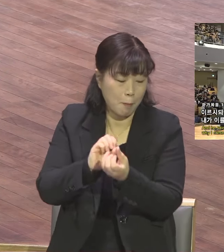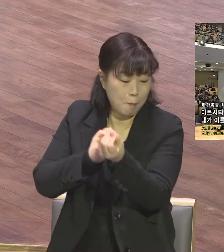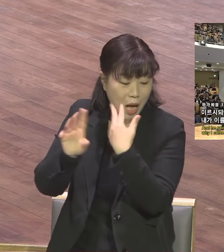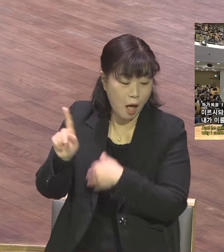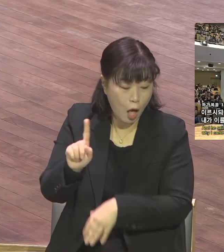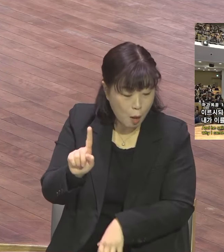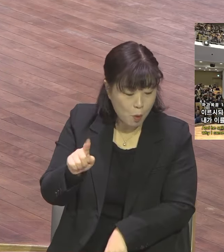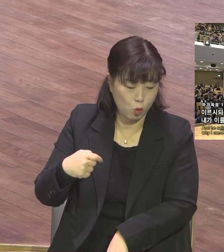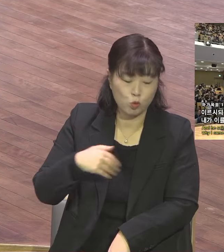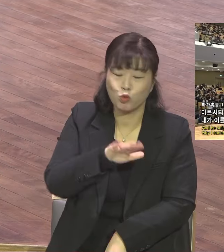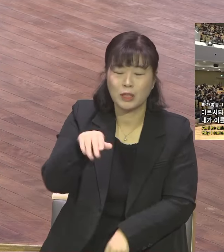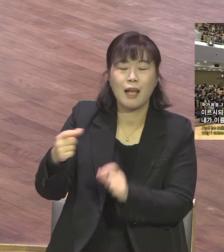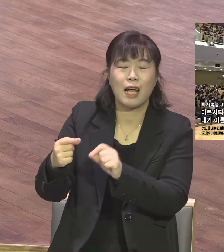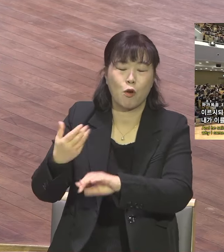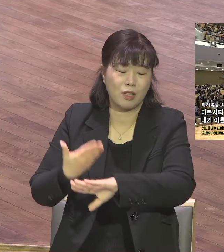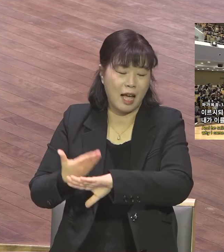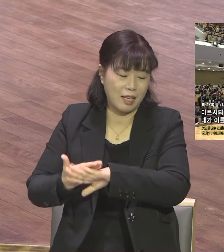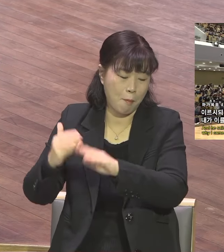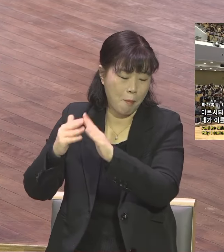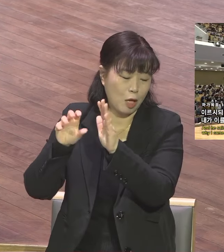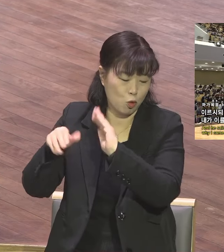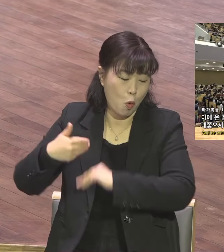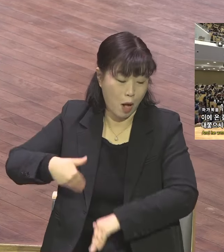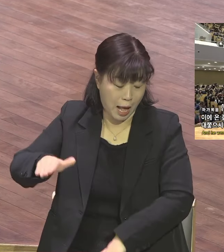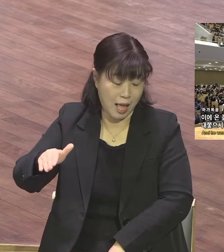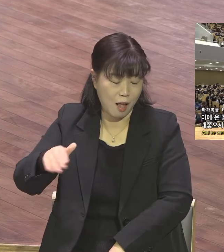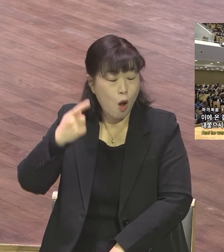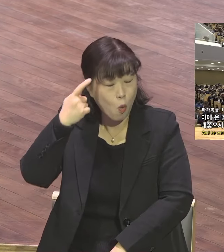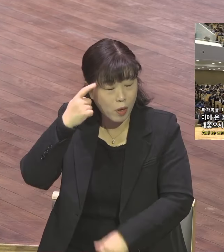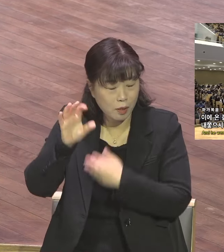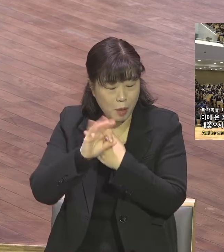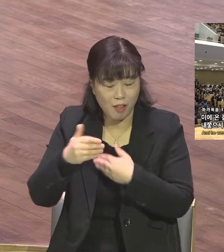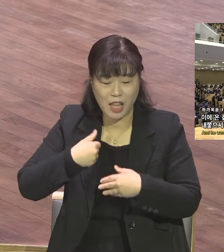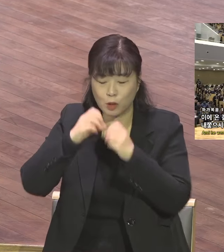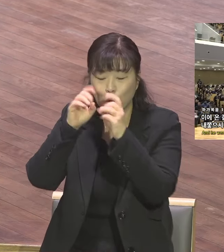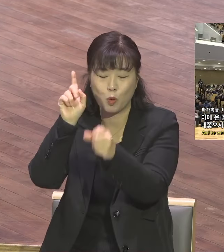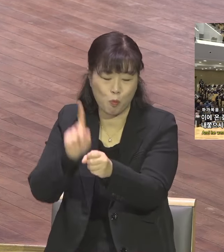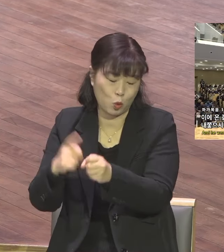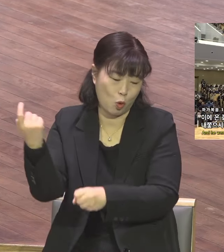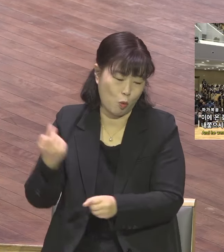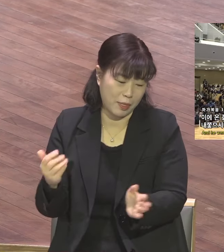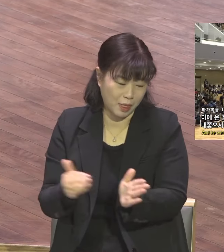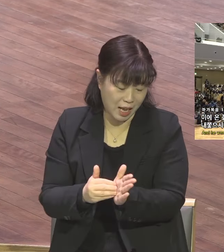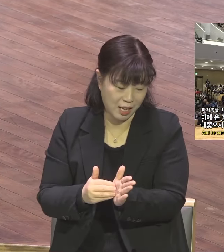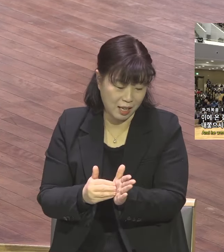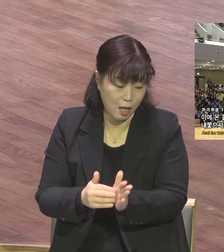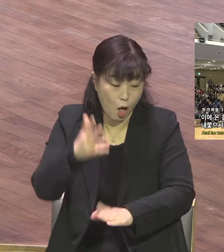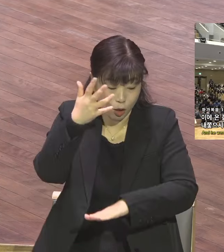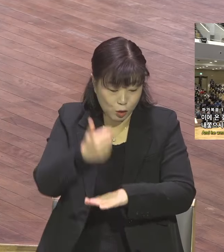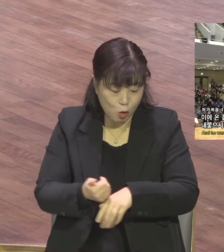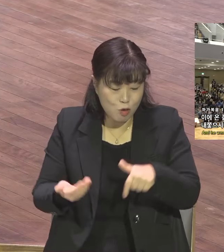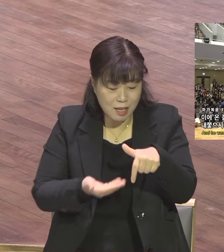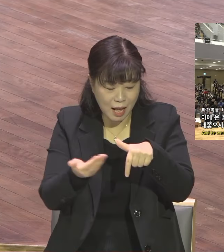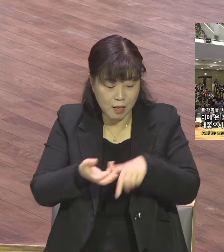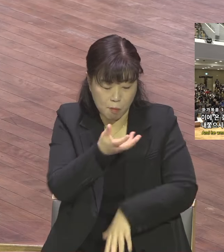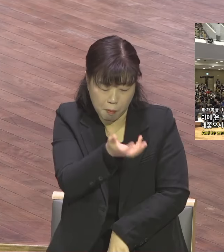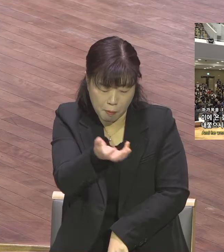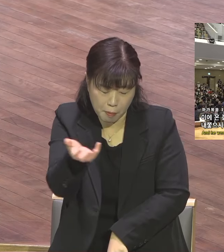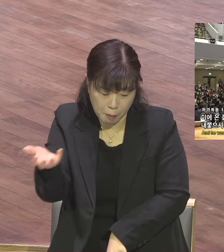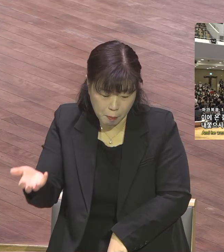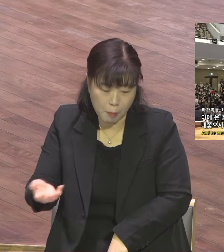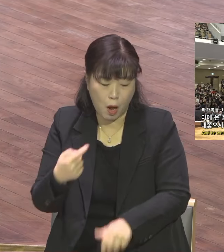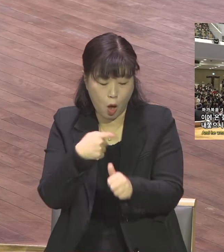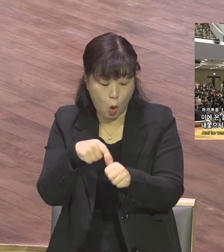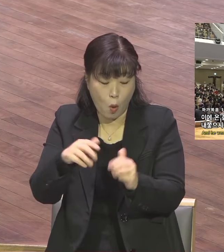거기서도 전도하리니 내가 이를 위하여 왔노라 하시고 이에 온 갈릴리를 다니시며 그대 여러 회당에서 전도하시고